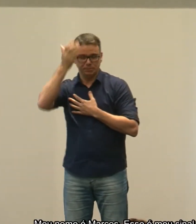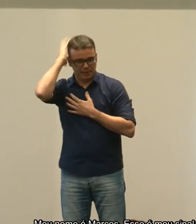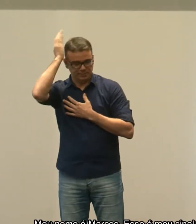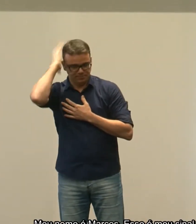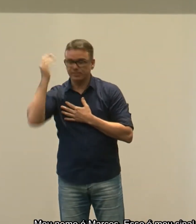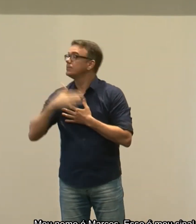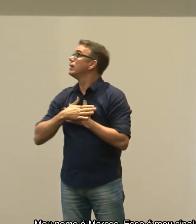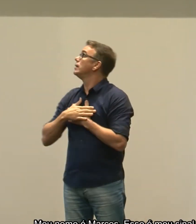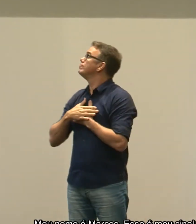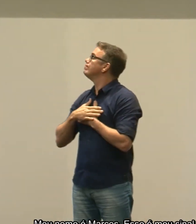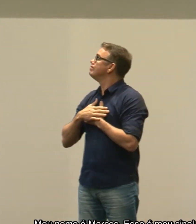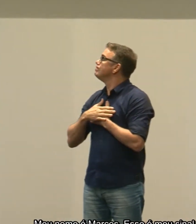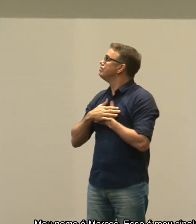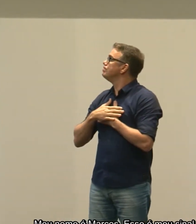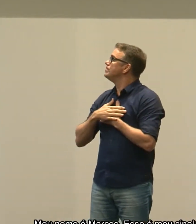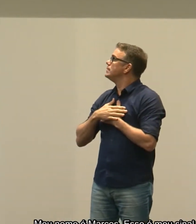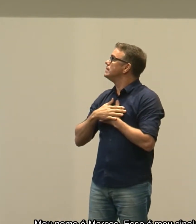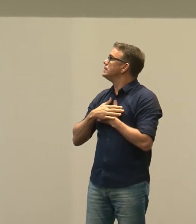O meu nome é Marcos, esse é o meu sinal.